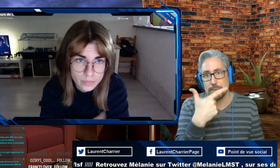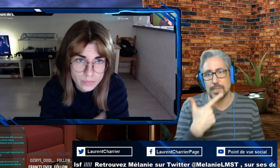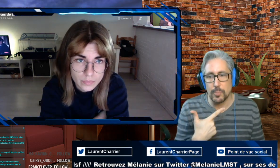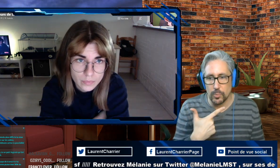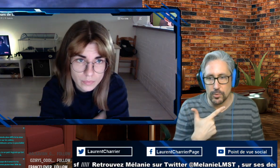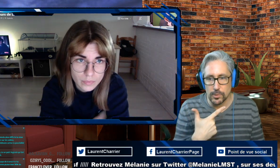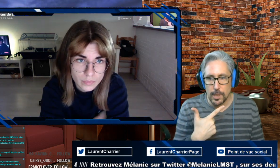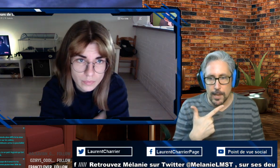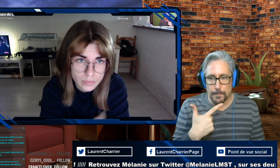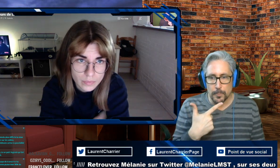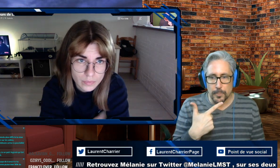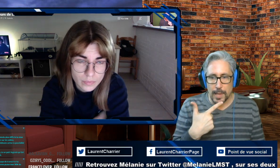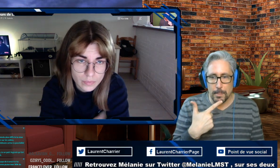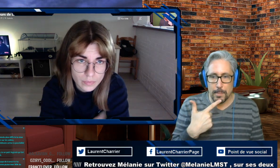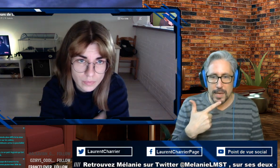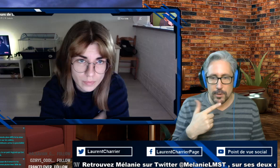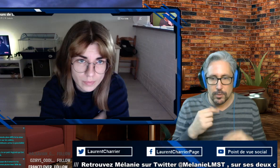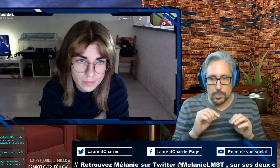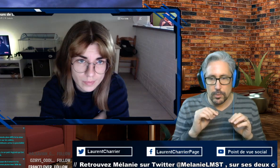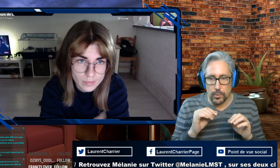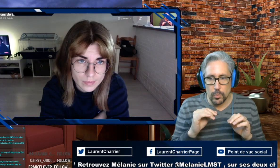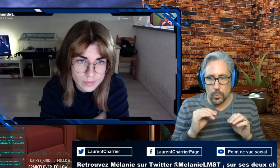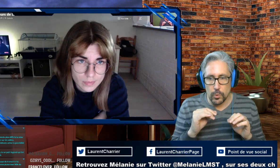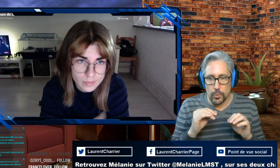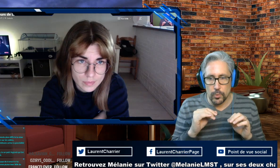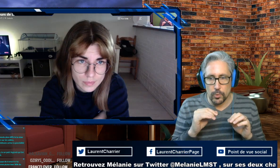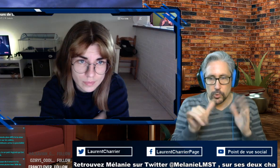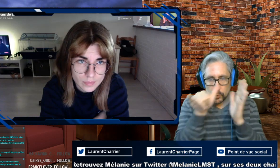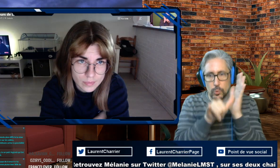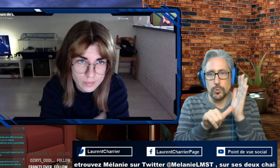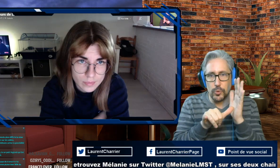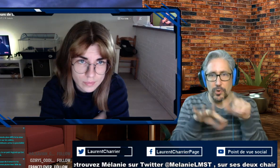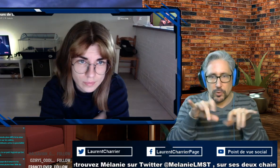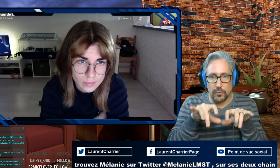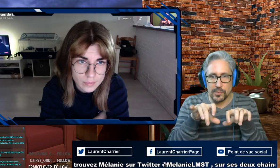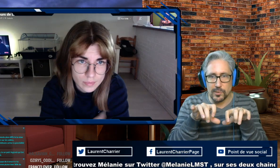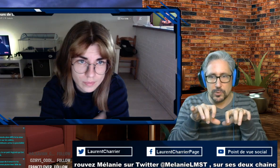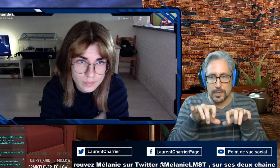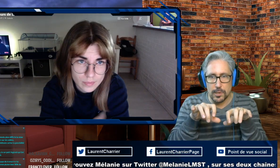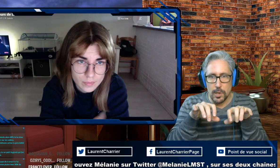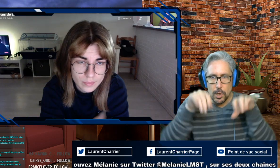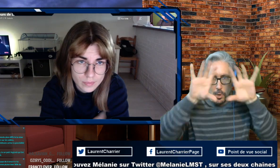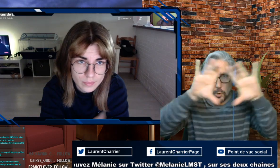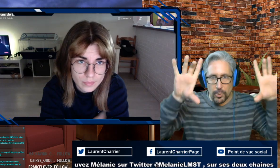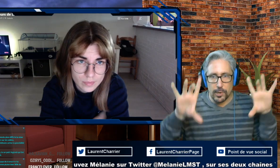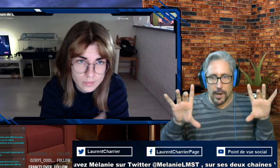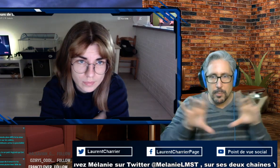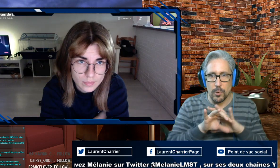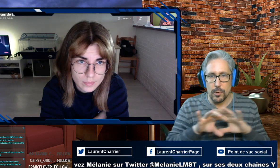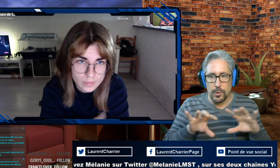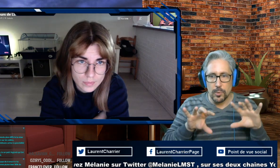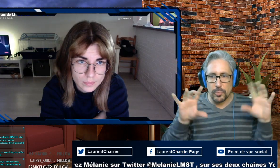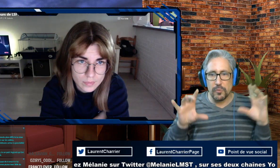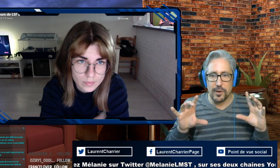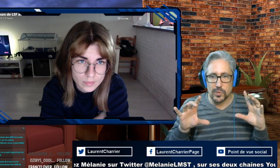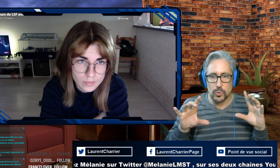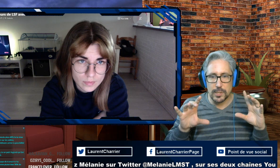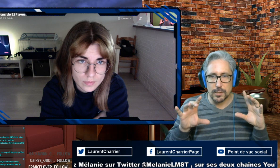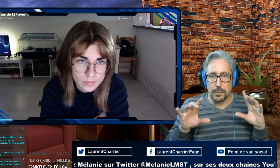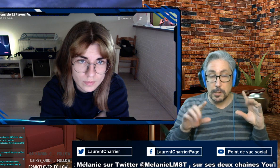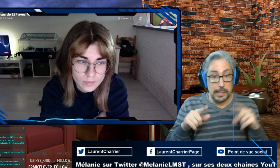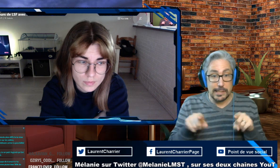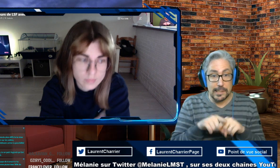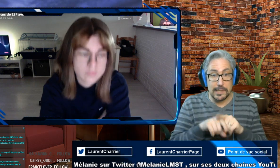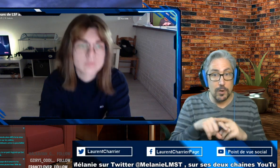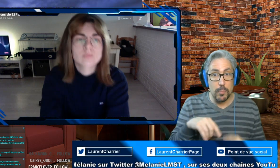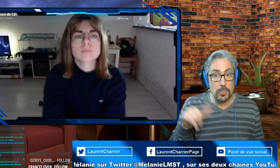demande 2 étapes en plus. Mais sur YouTube, quand on faisait les sous-titres, le programme pour faire les